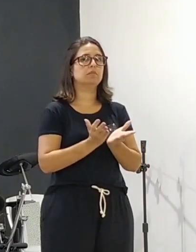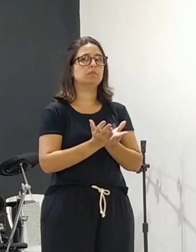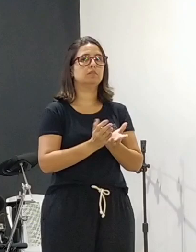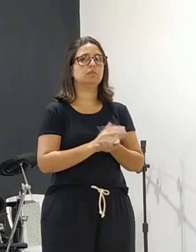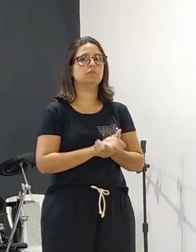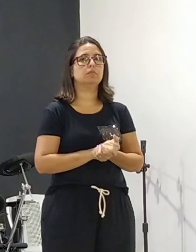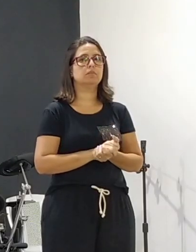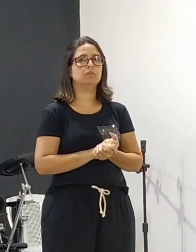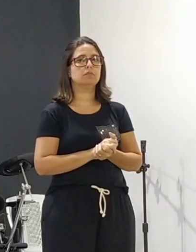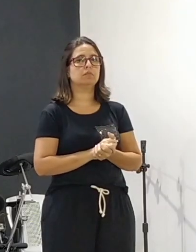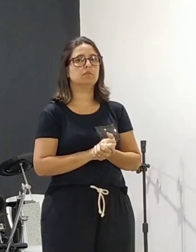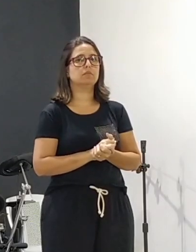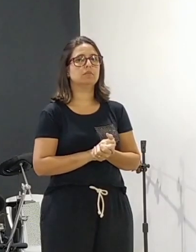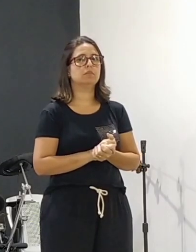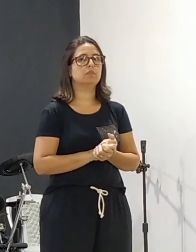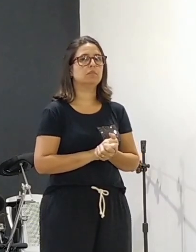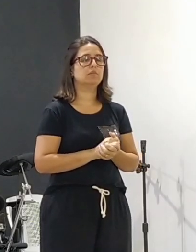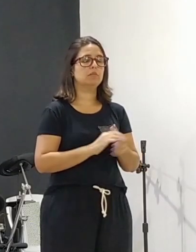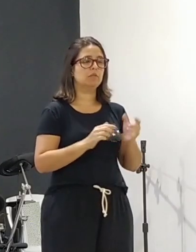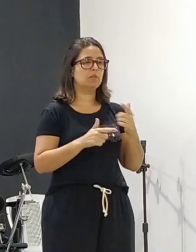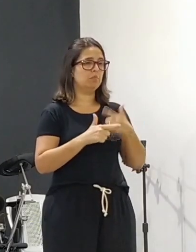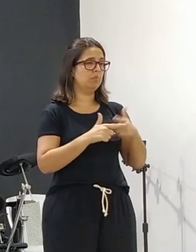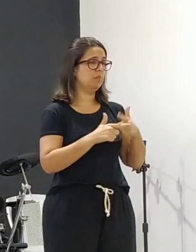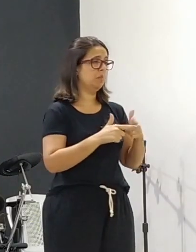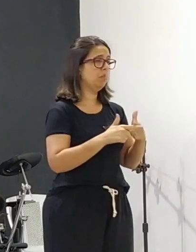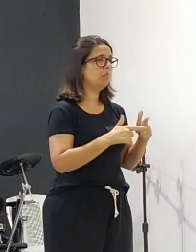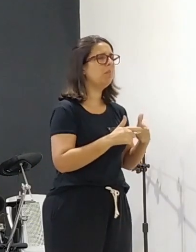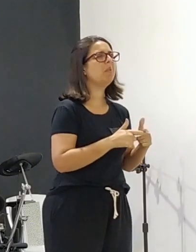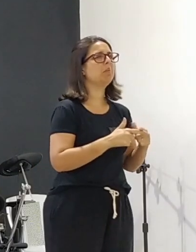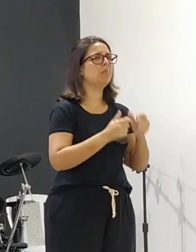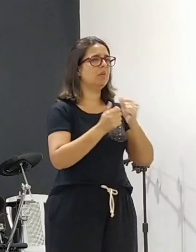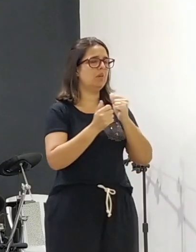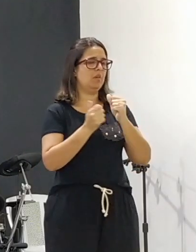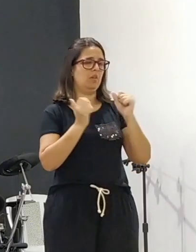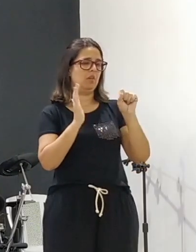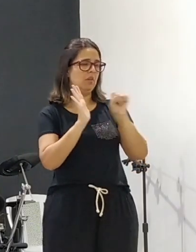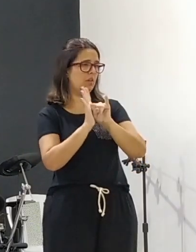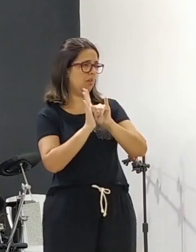está com crise de identidade. O cristão